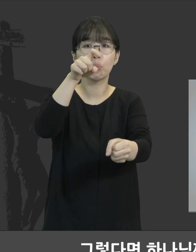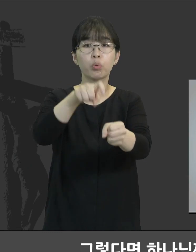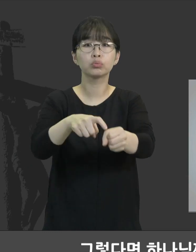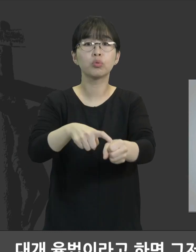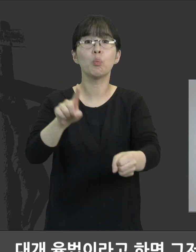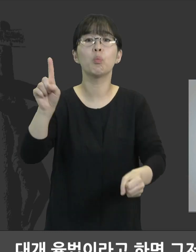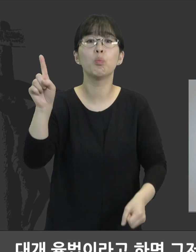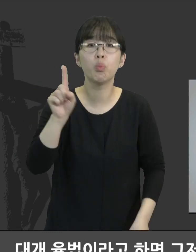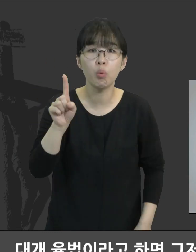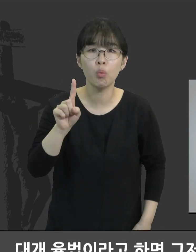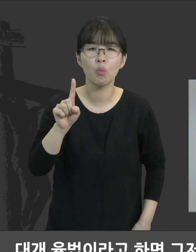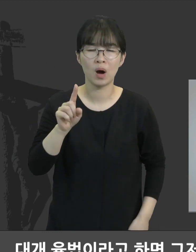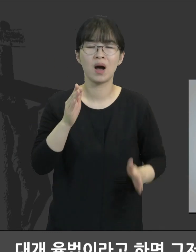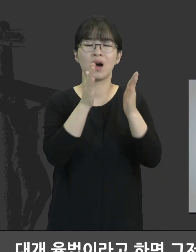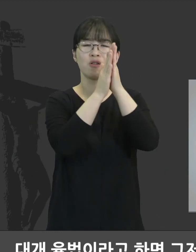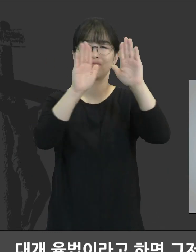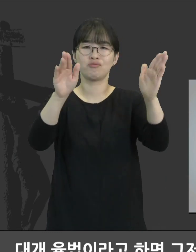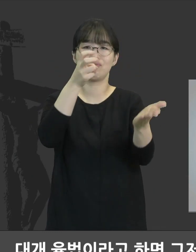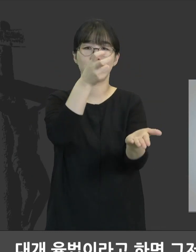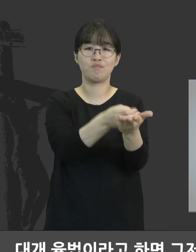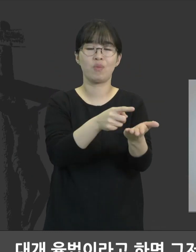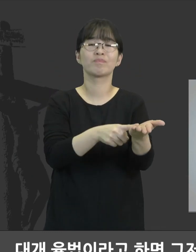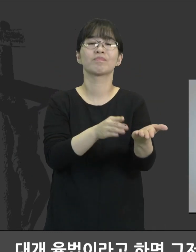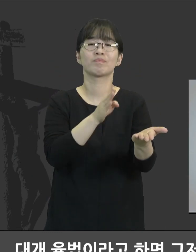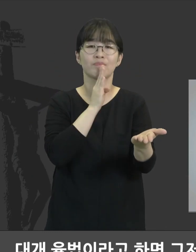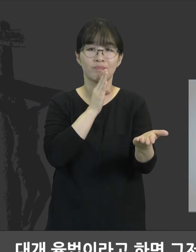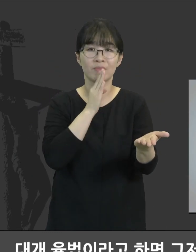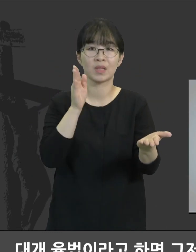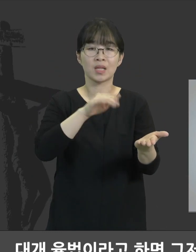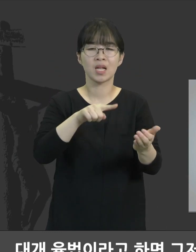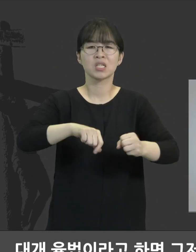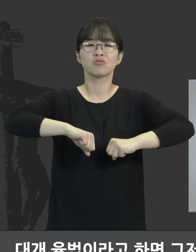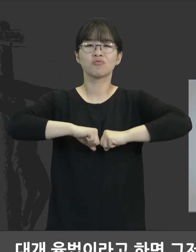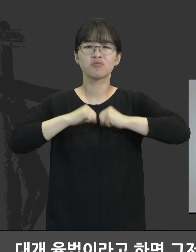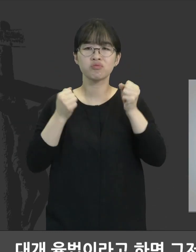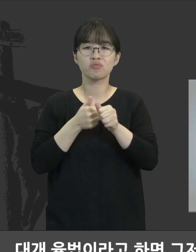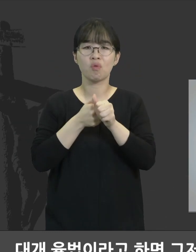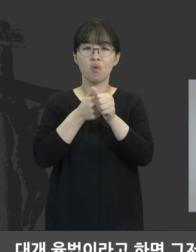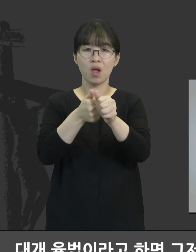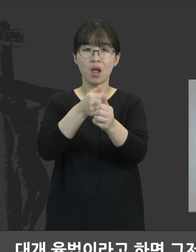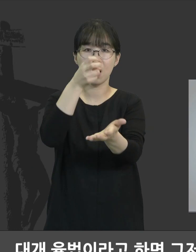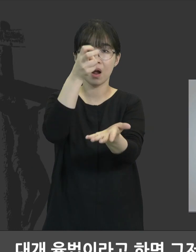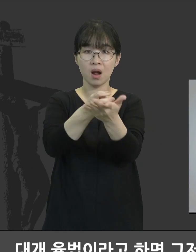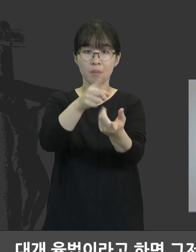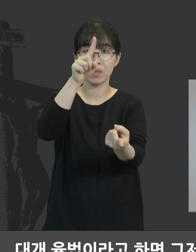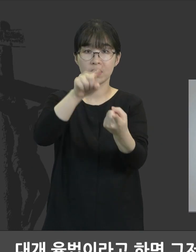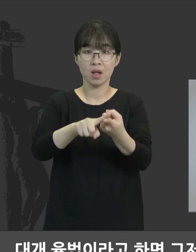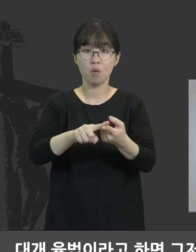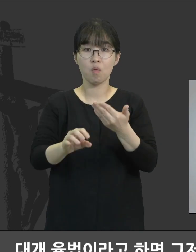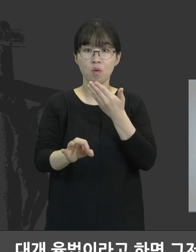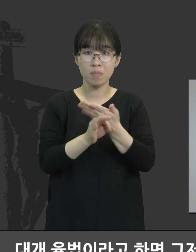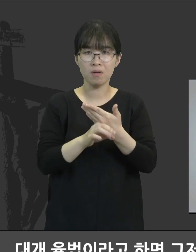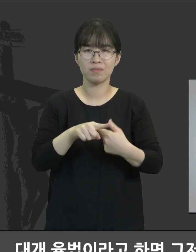율법이라고 하면 그저 순종해야 하는 계명 또는 행위로 의로움을 얻기 위한 수단처럼 여기는 사람들이